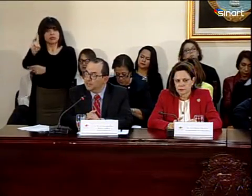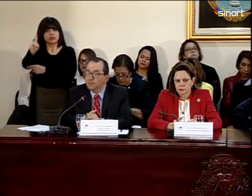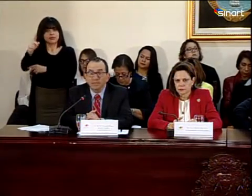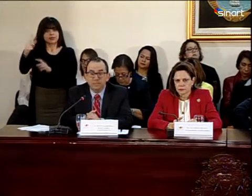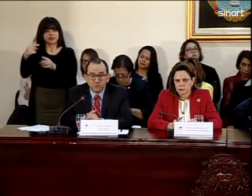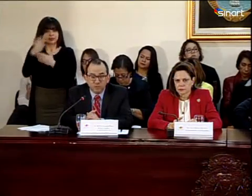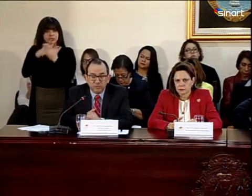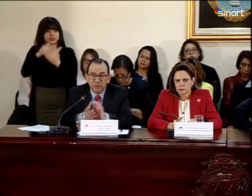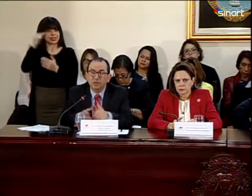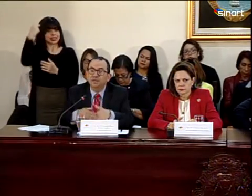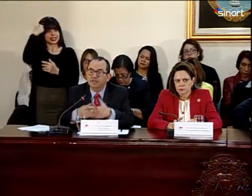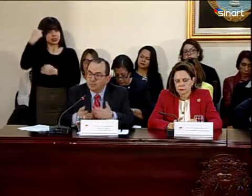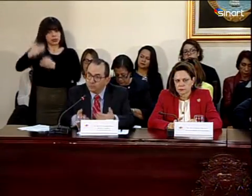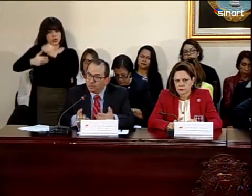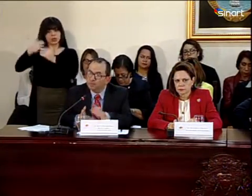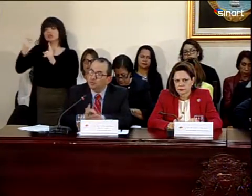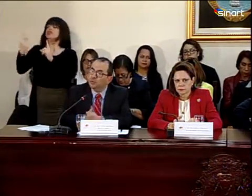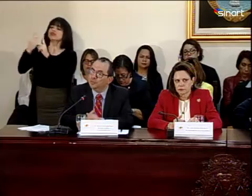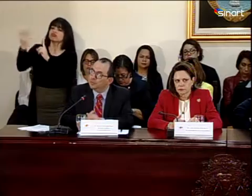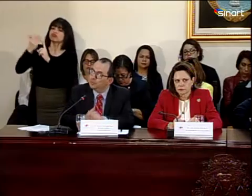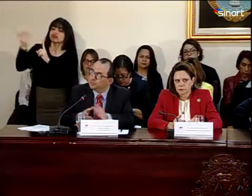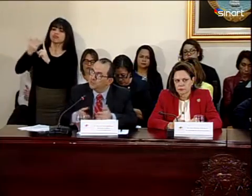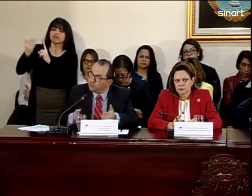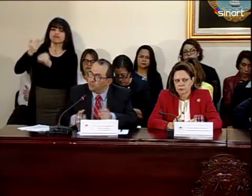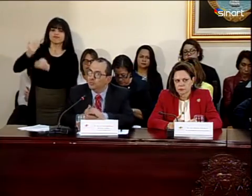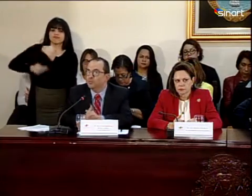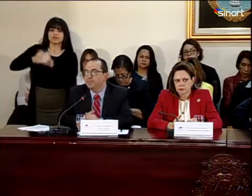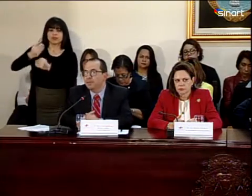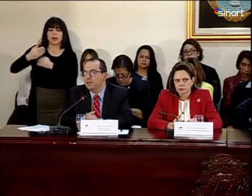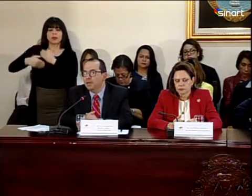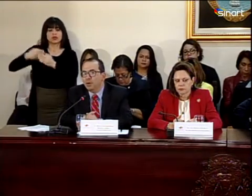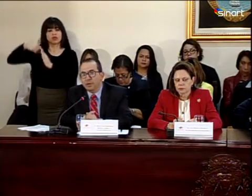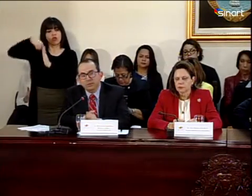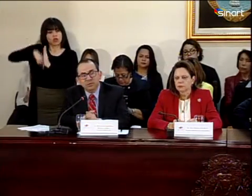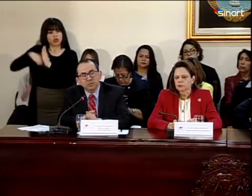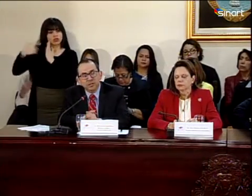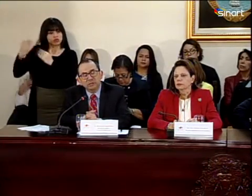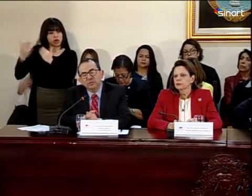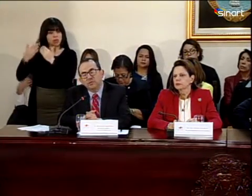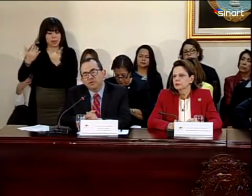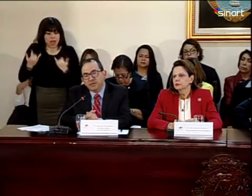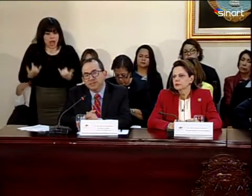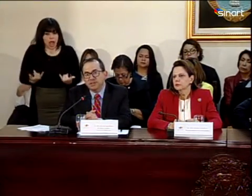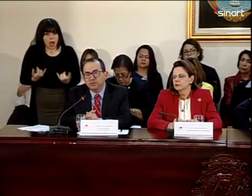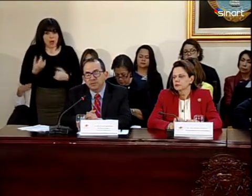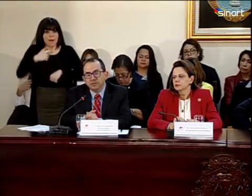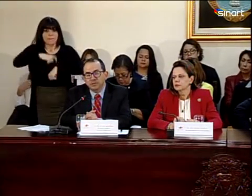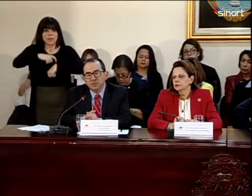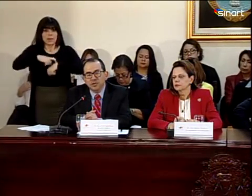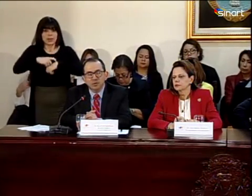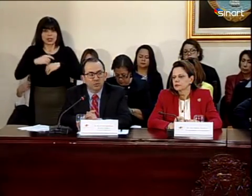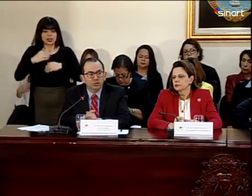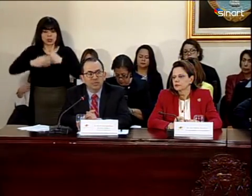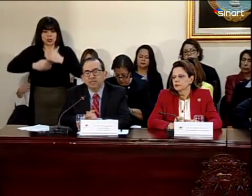del Estado en este proceso, y así lo representó durante el proceso de fondo. Ahora nos encontramos en una fase del